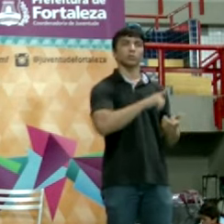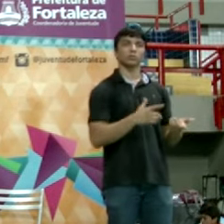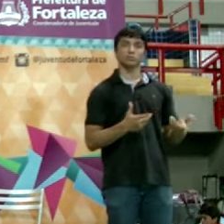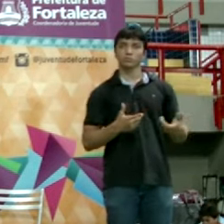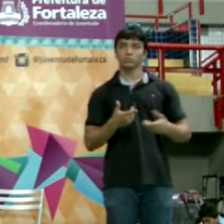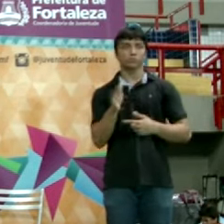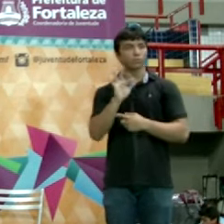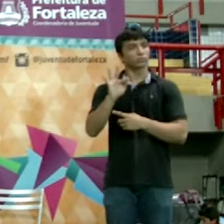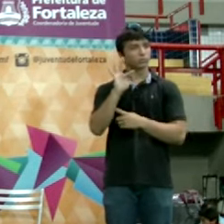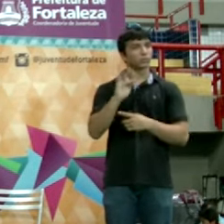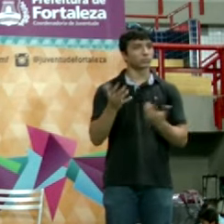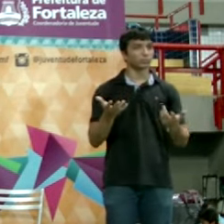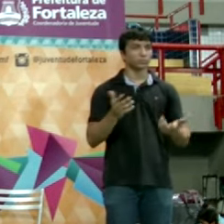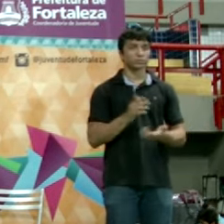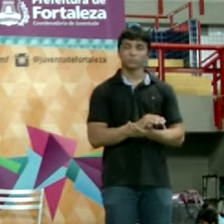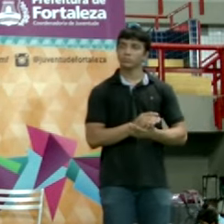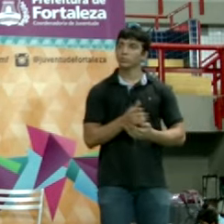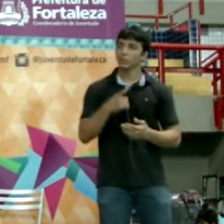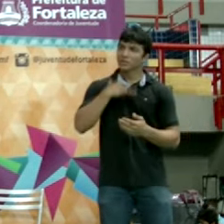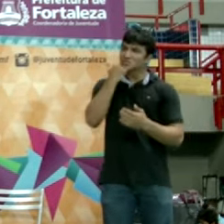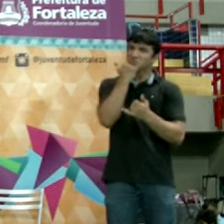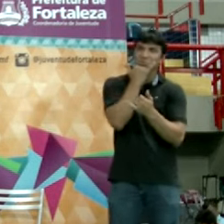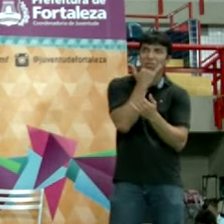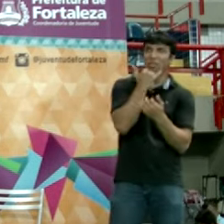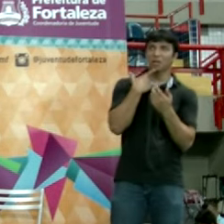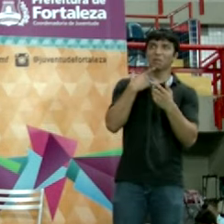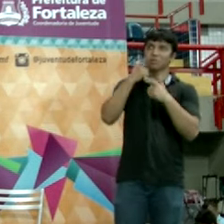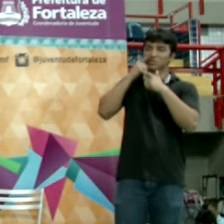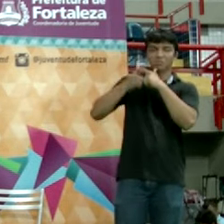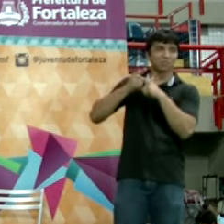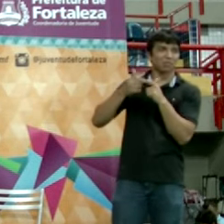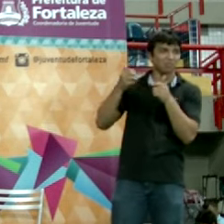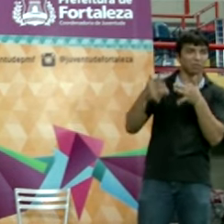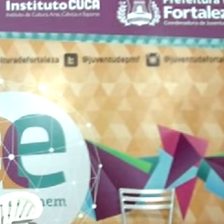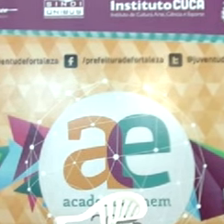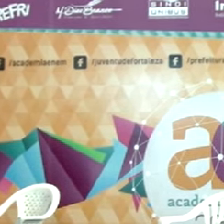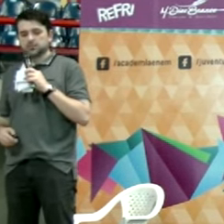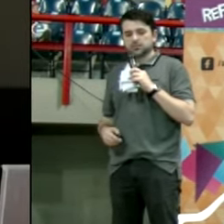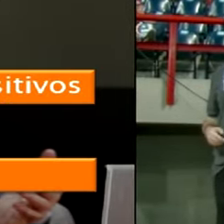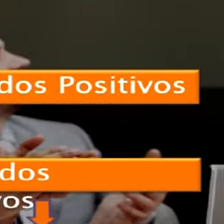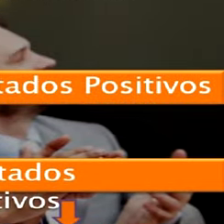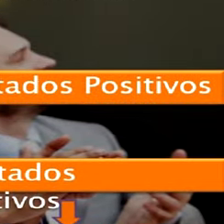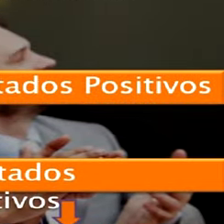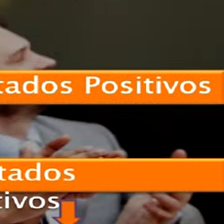Brasil. Qual é a desculpinha que mora dentro de você?